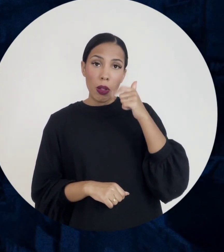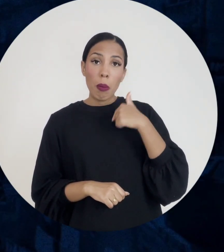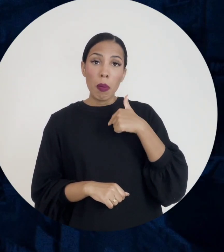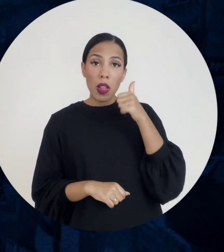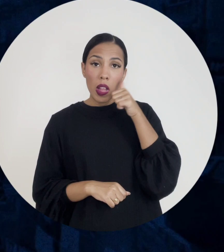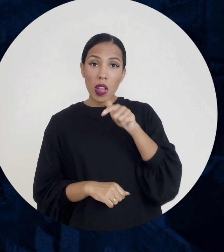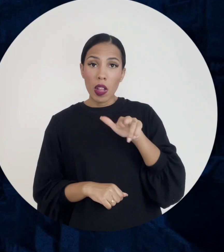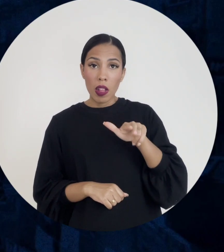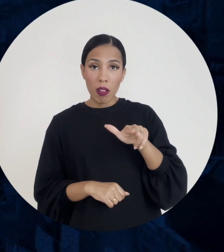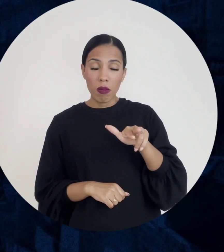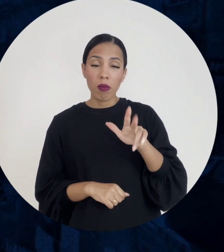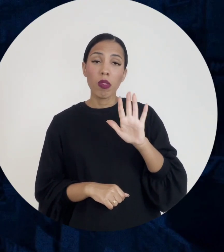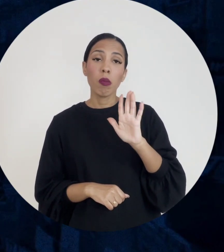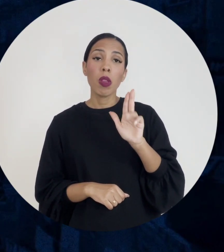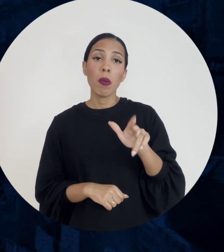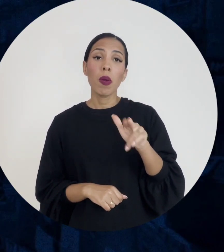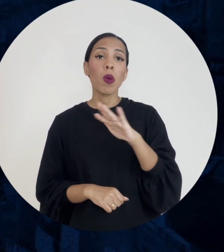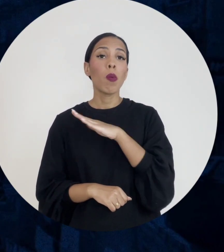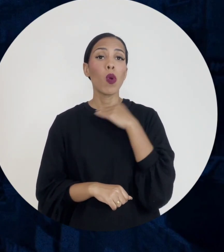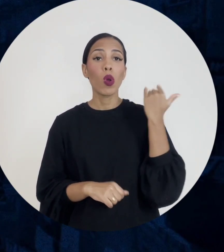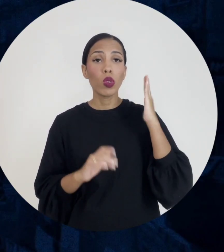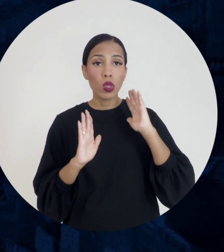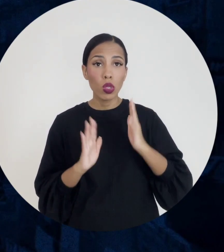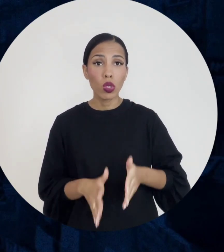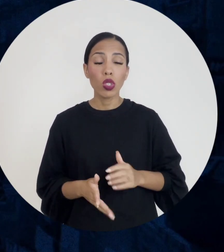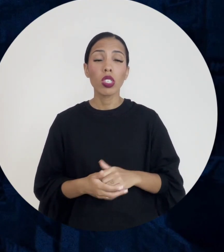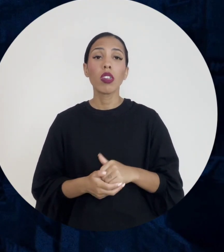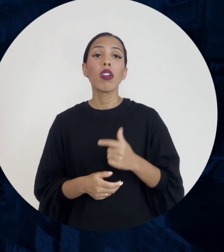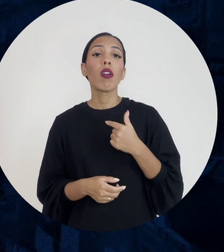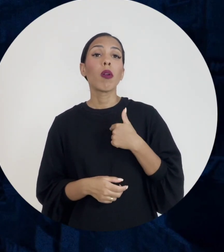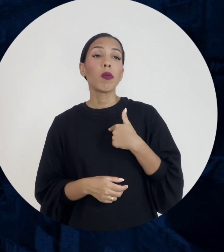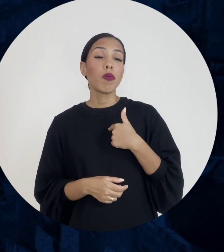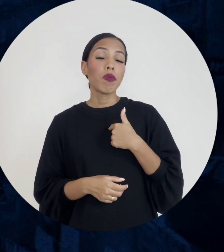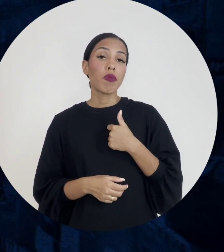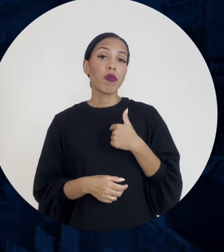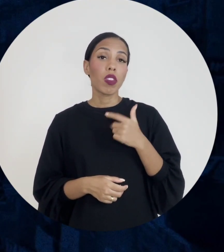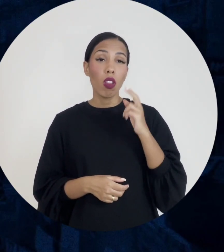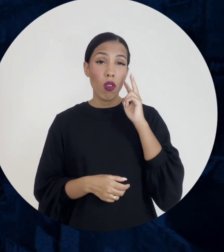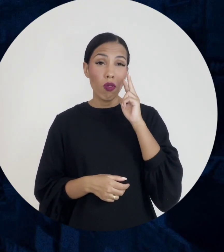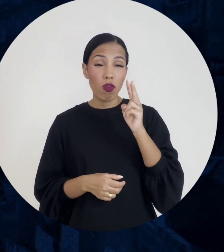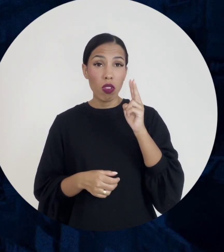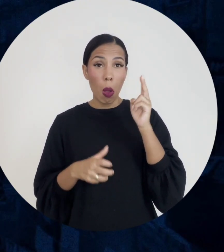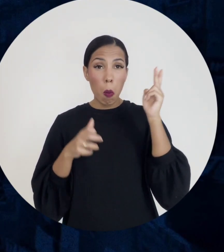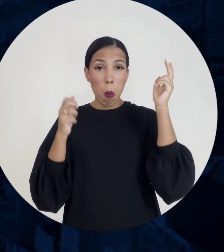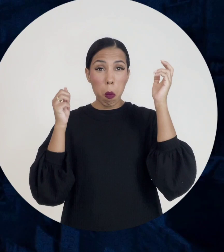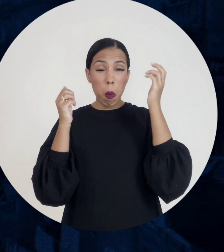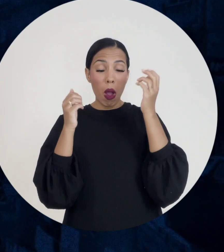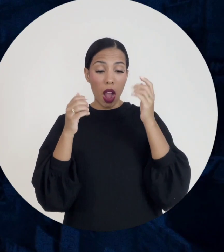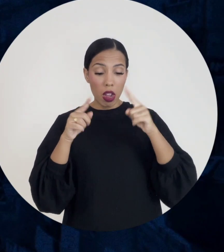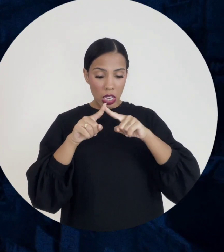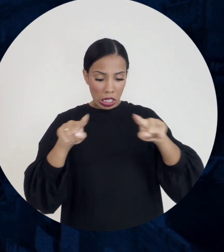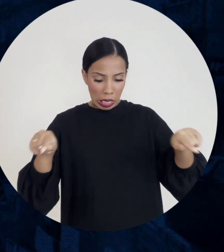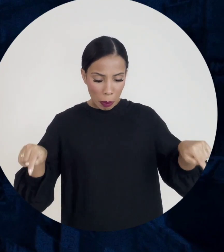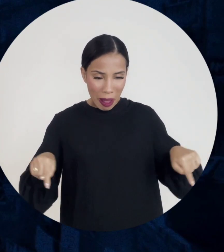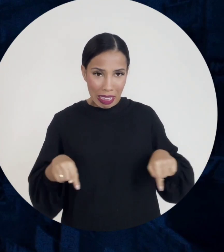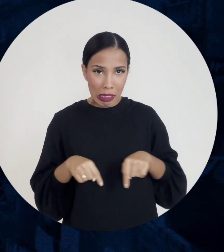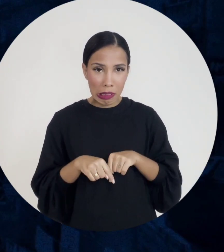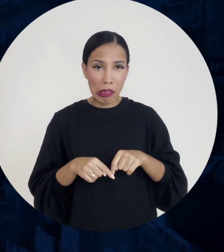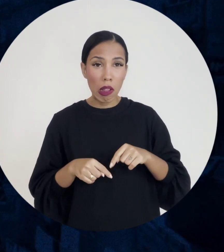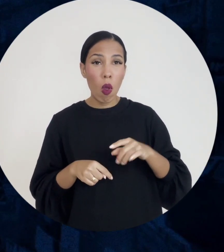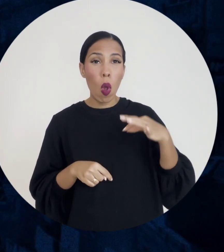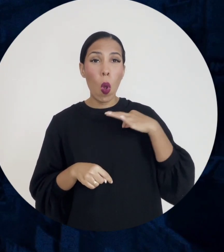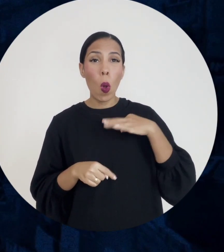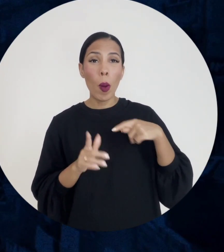ela com aquelas bacias grandes, cheias de roupa, para lavar ali eu chamo buracão ali eu não sei como é que chamava na época, não